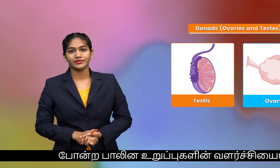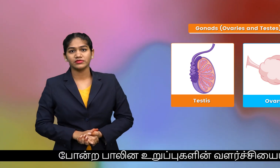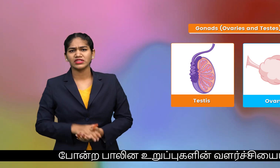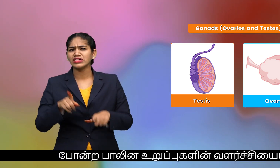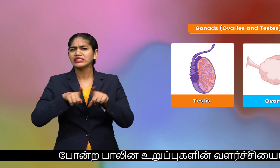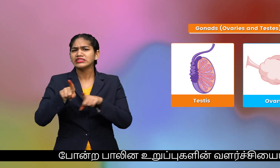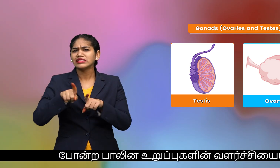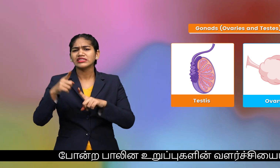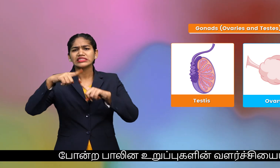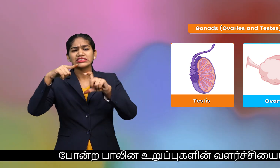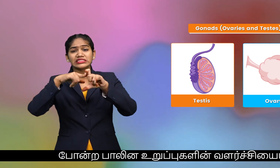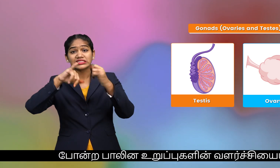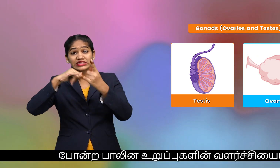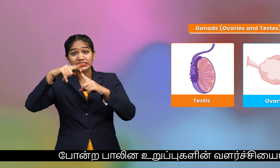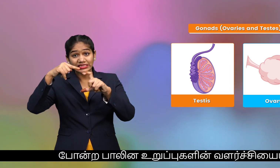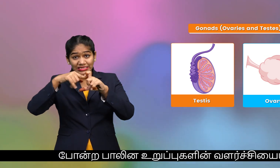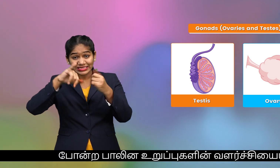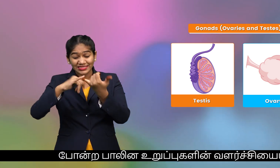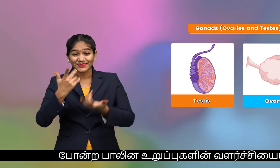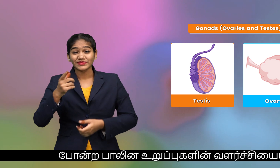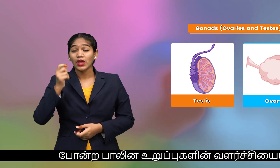போன்ற பாலின உறுப்புகளின் வளர்ச்சியையும்